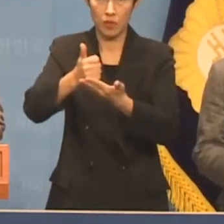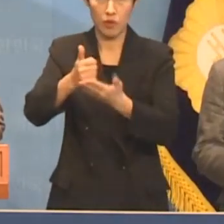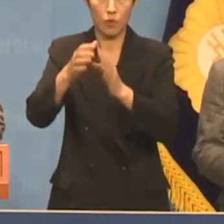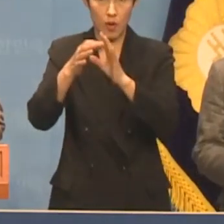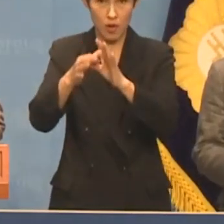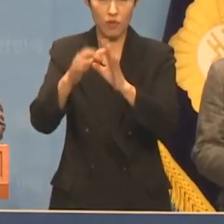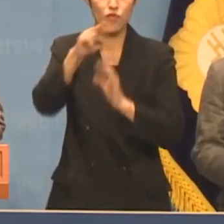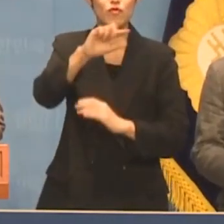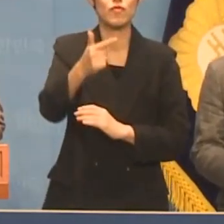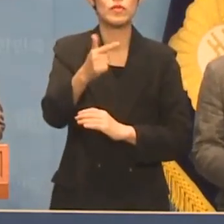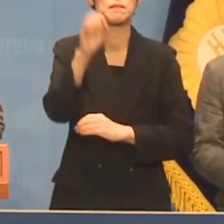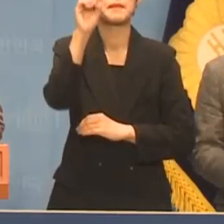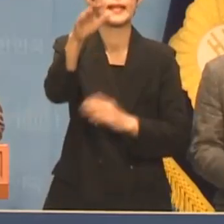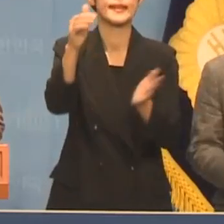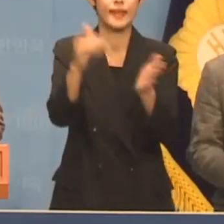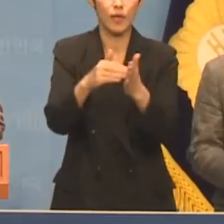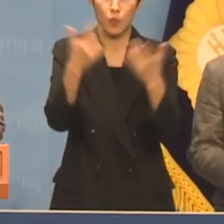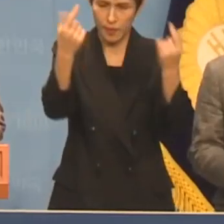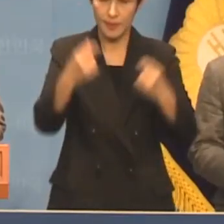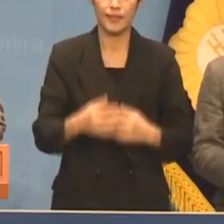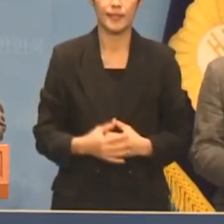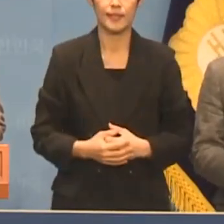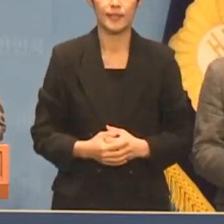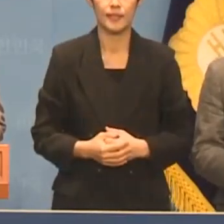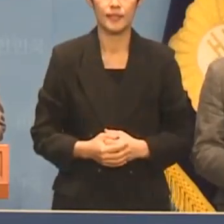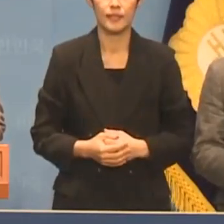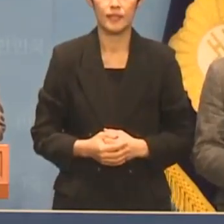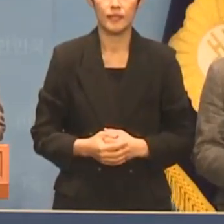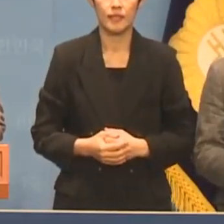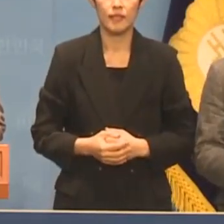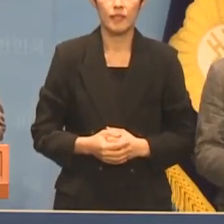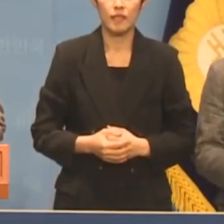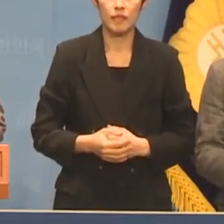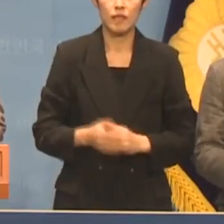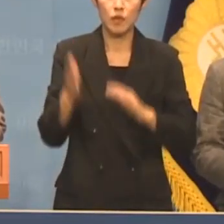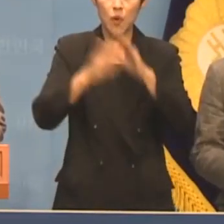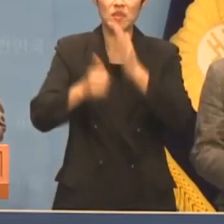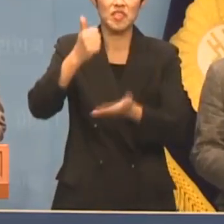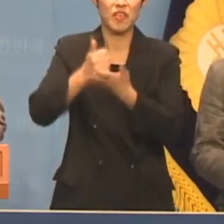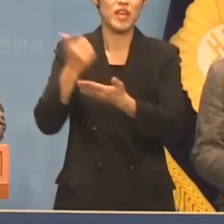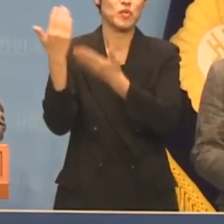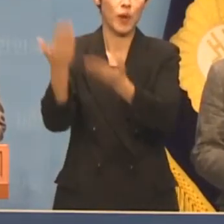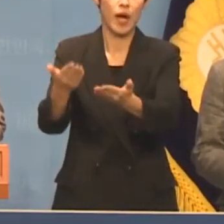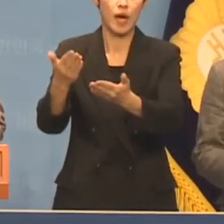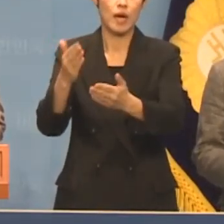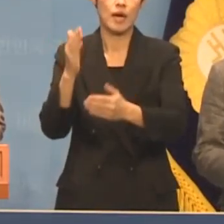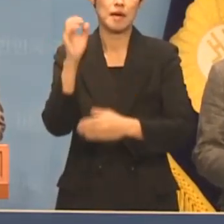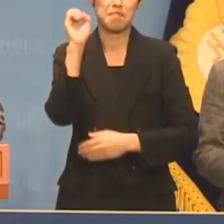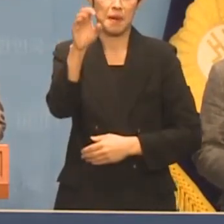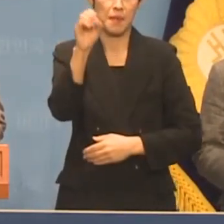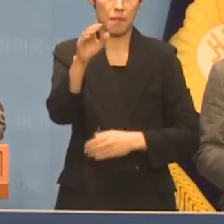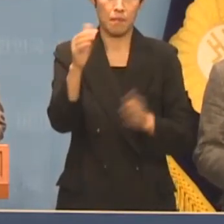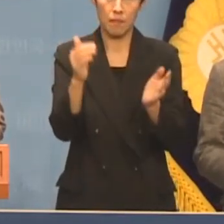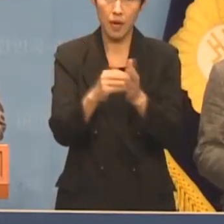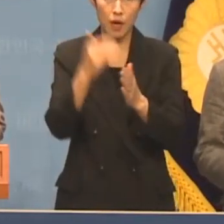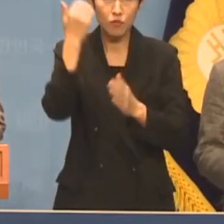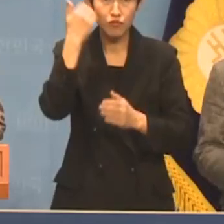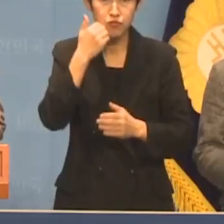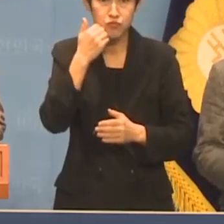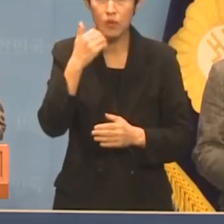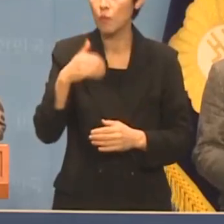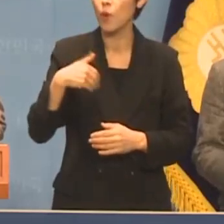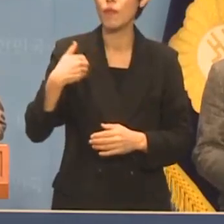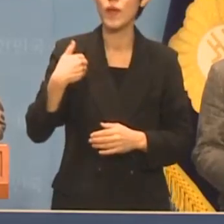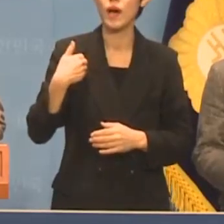윤상현 의원에게 말했다는 것을 뜻합니다. 수차례나 특정인의 공천을 요구하며 이야기한 사람이 누군지도